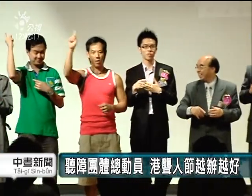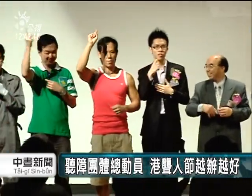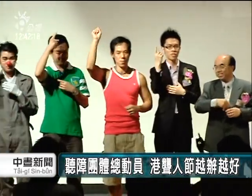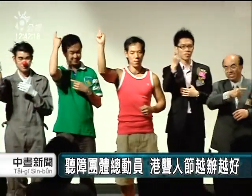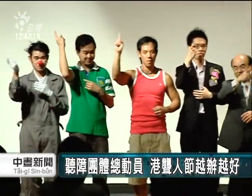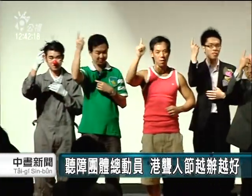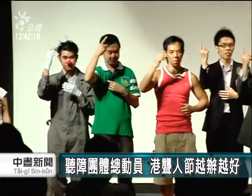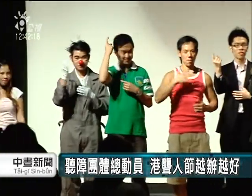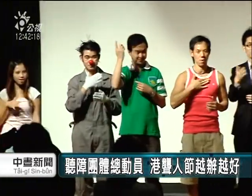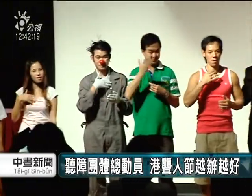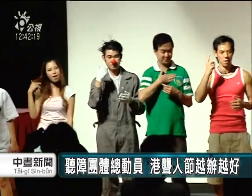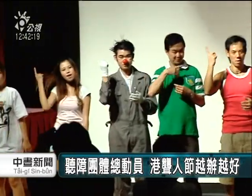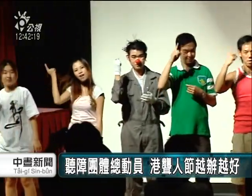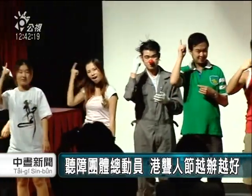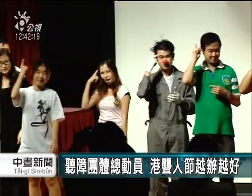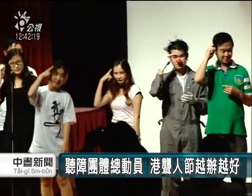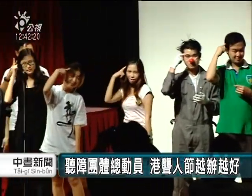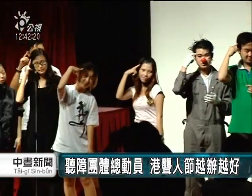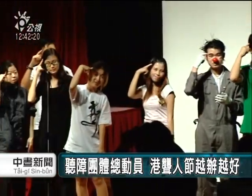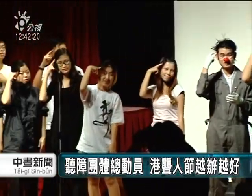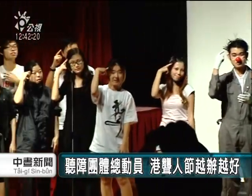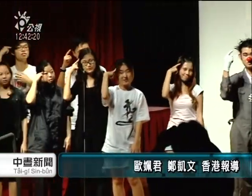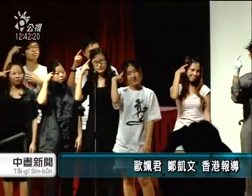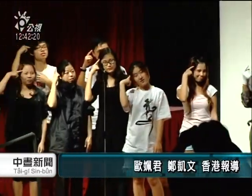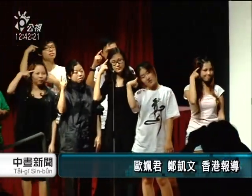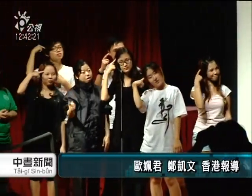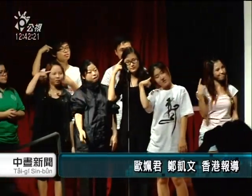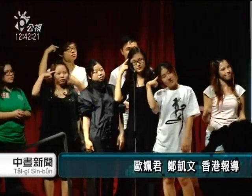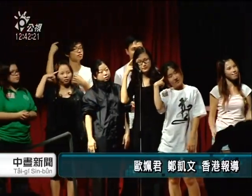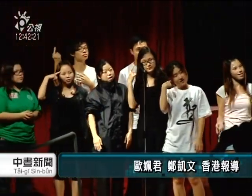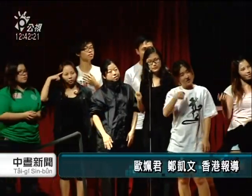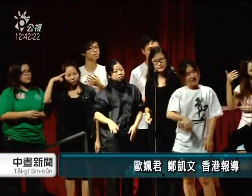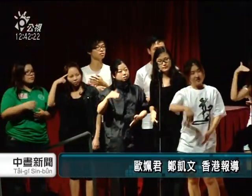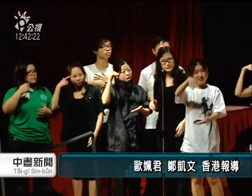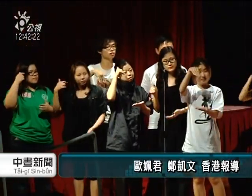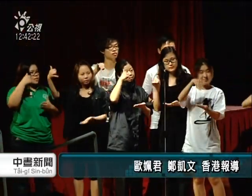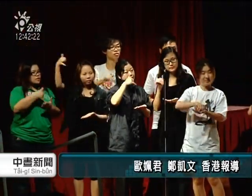去，成为听众款的年度盛事。记者综合报道。